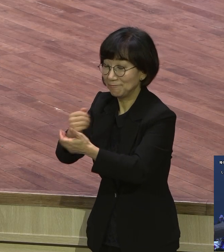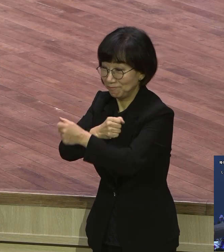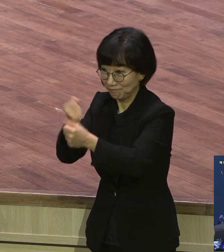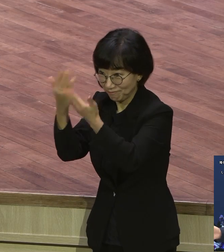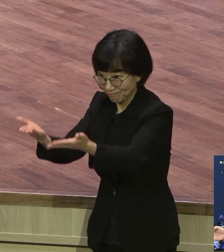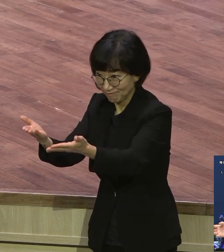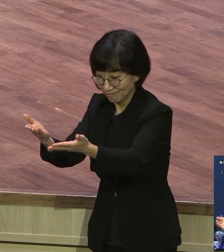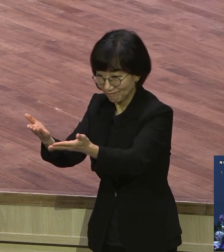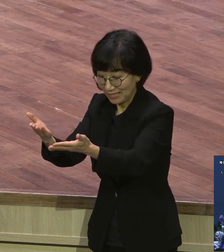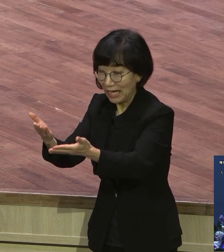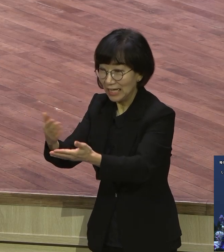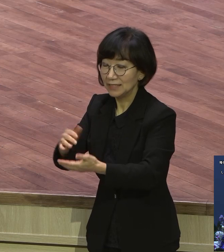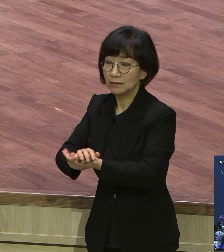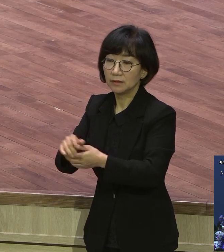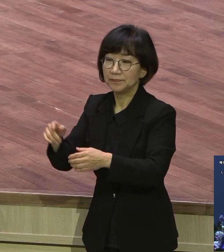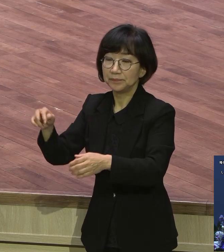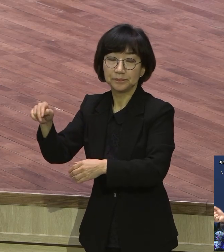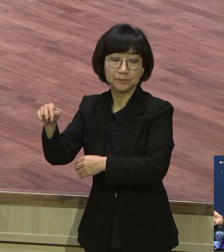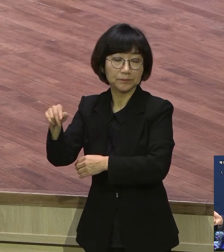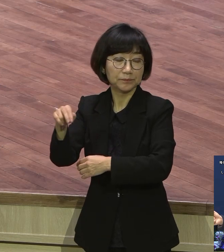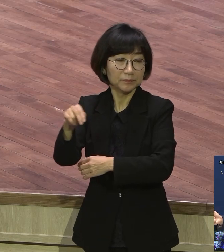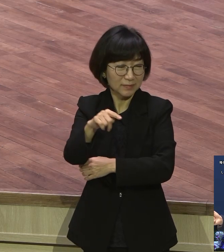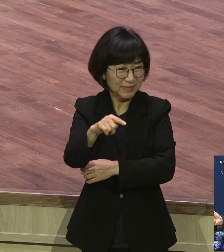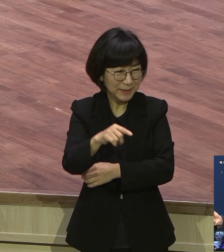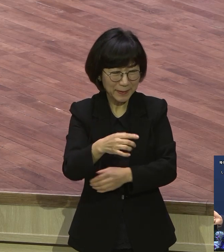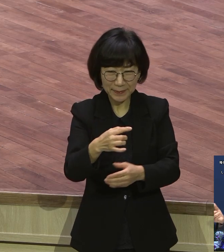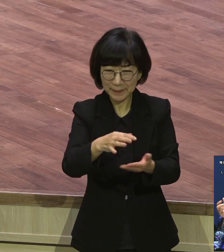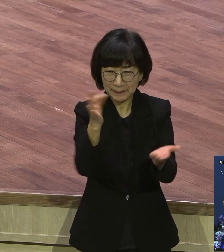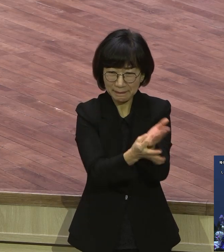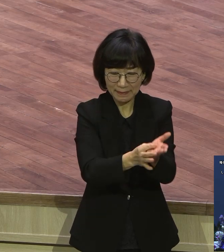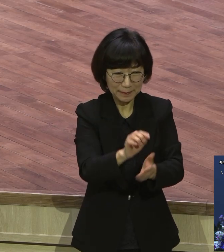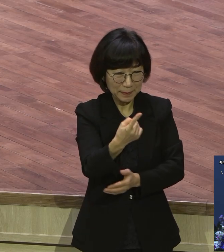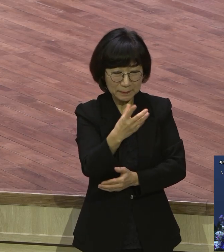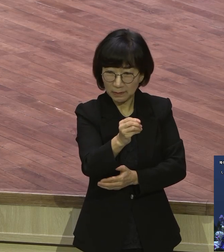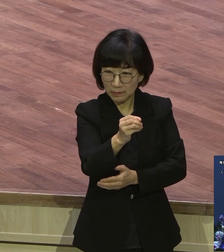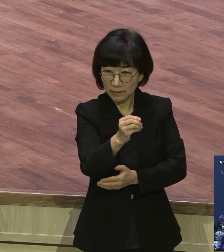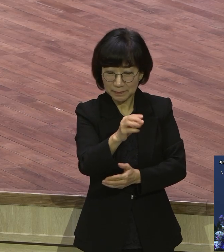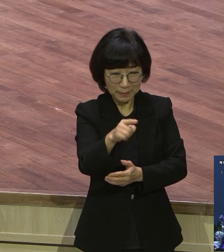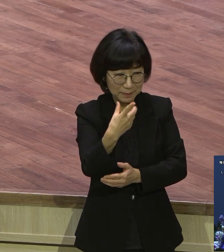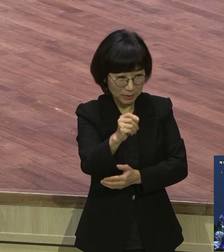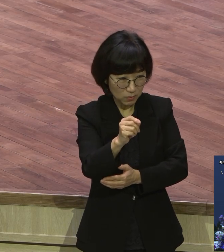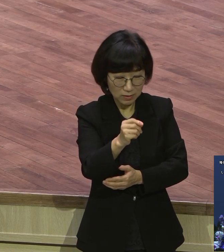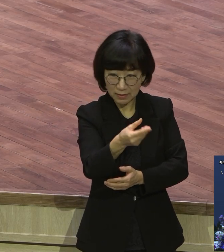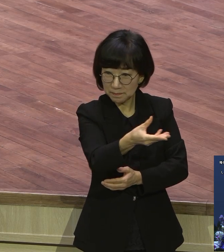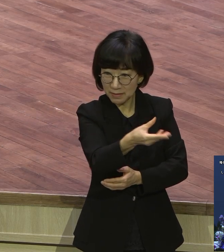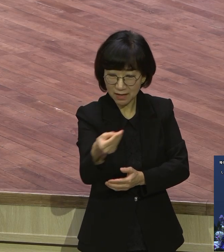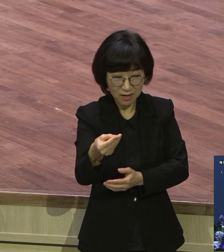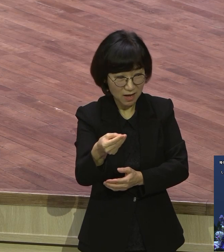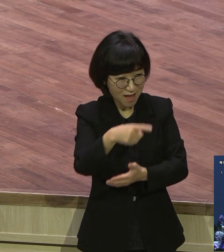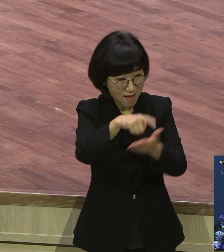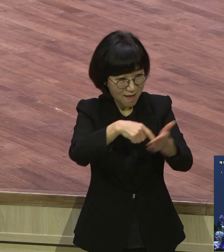사람 돈 안 갚는다고 경찰 고소해가 집어넣었다 그 말을 들은 주인이 너